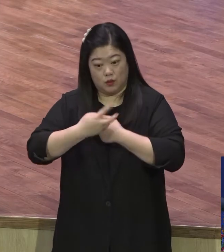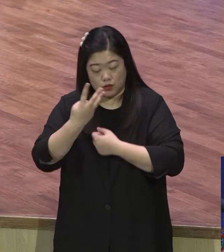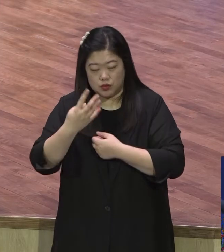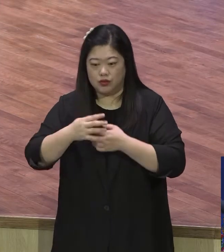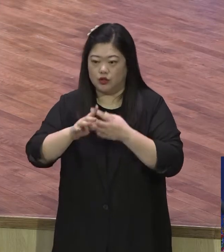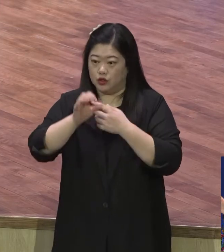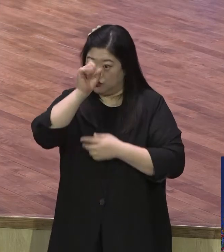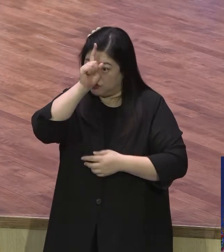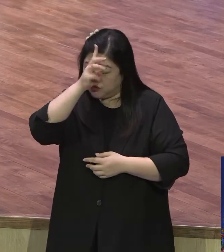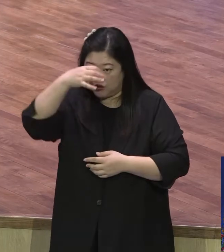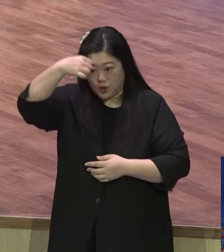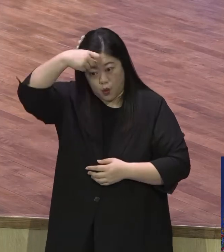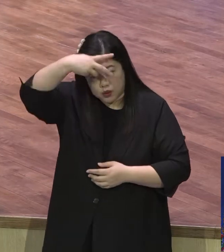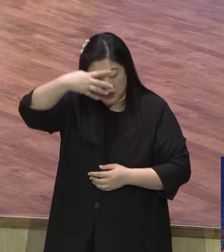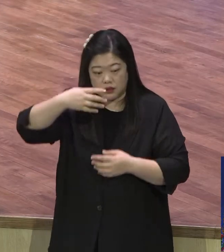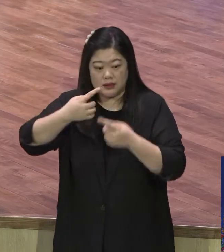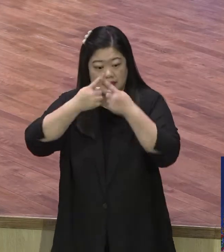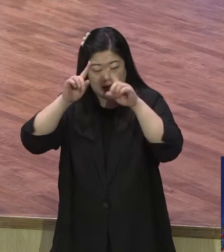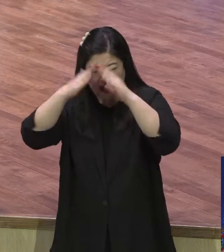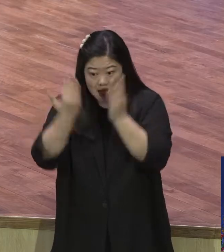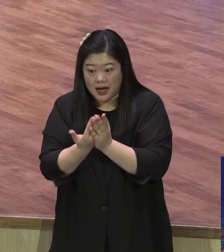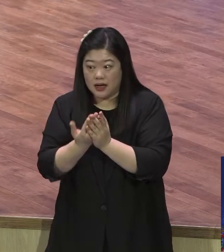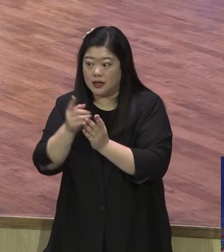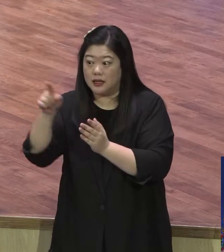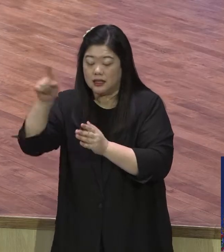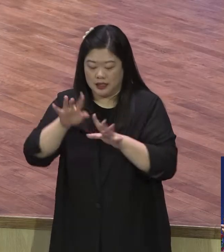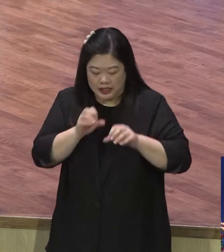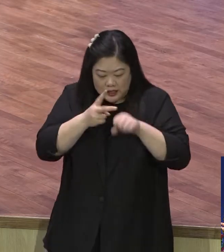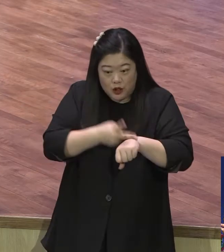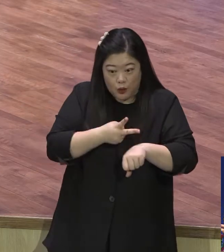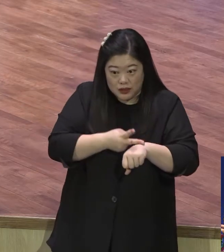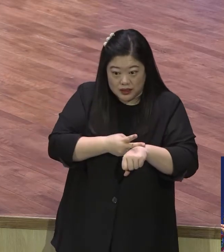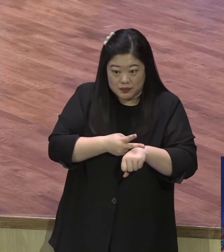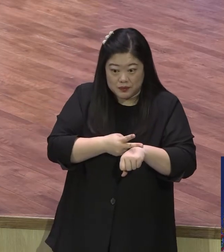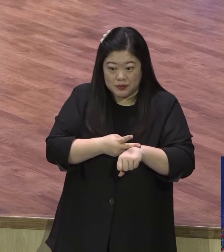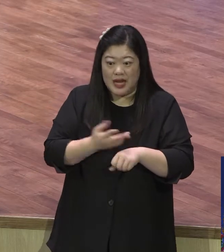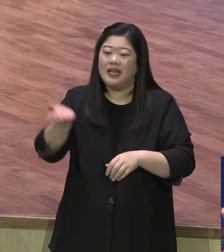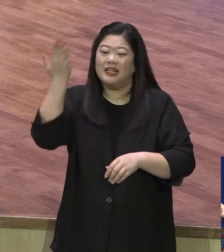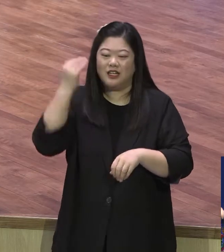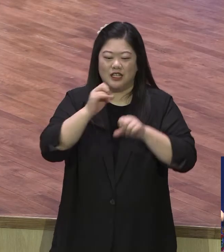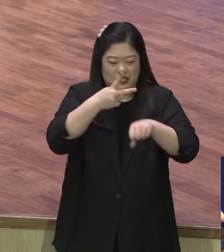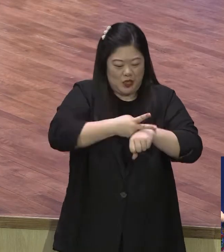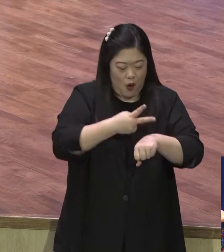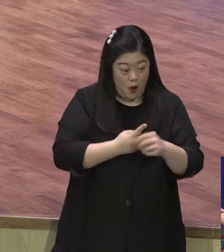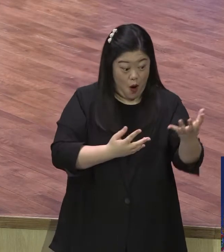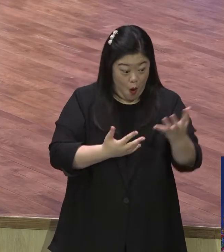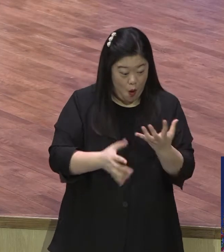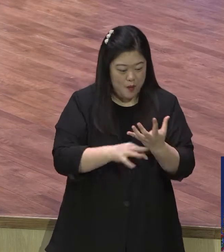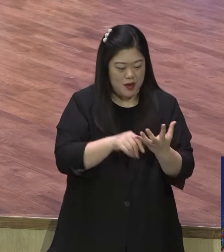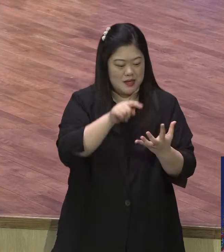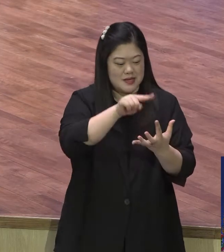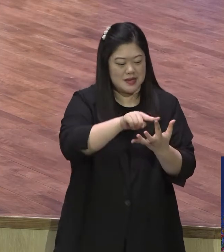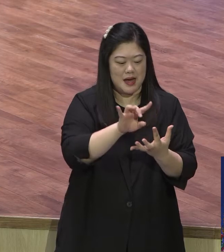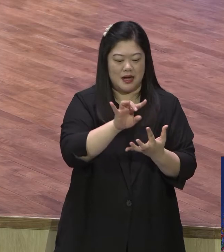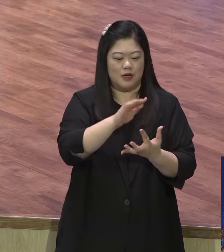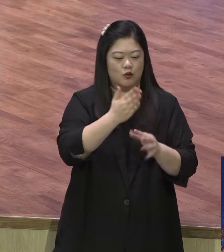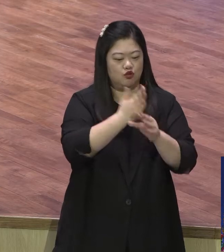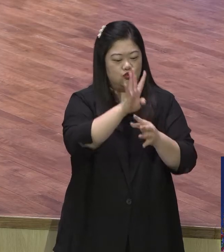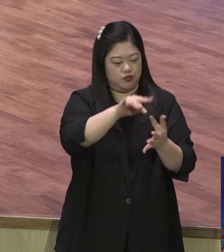전부 갔습니다 가서 이들에게 예배 같이 들어요 왜 성교사들이 없으니까 저는 성교사들이 직접 갔었는데 없으니까